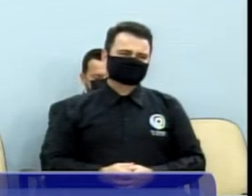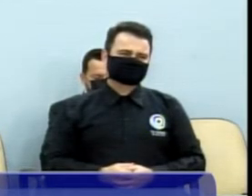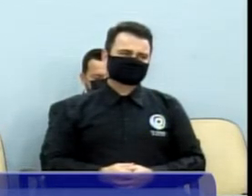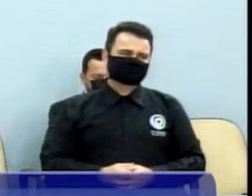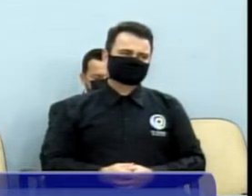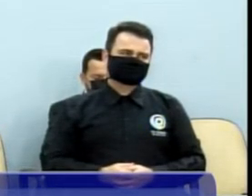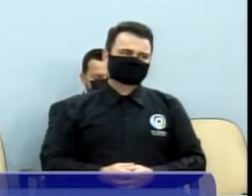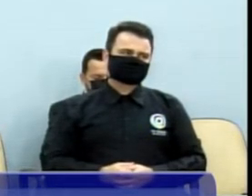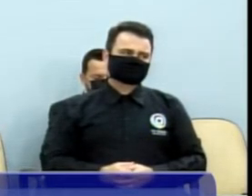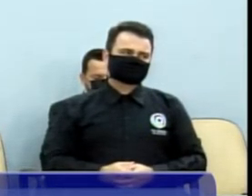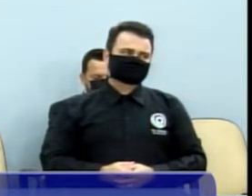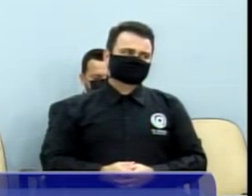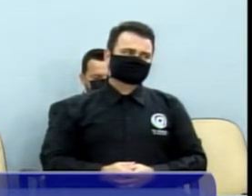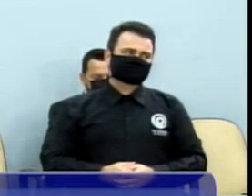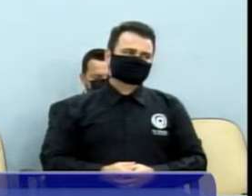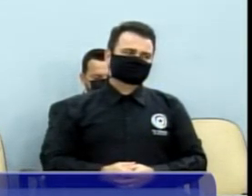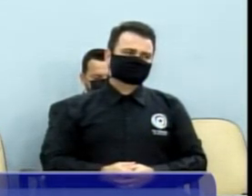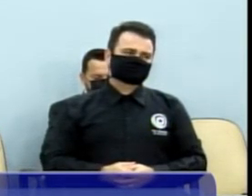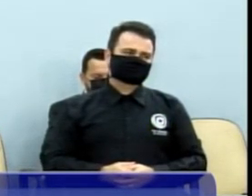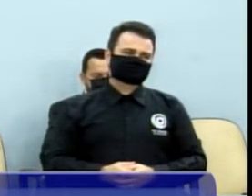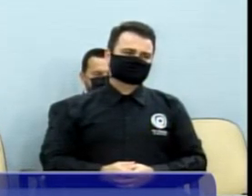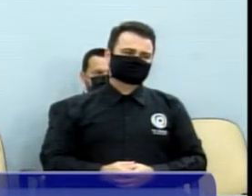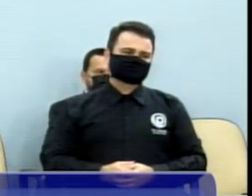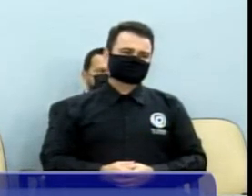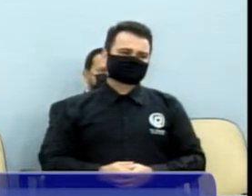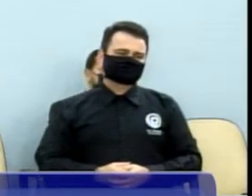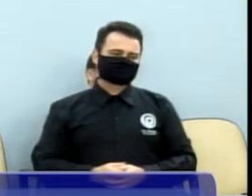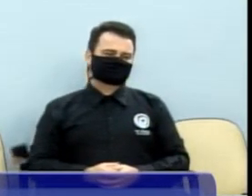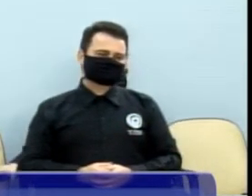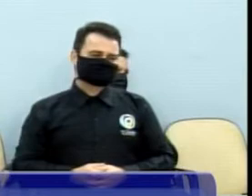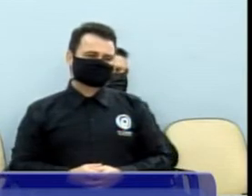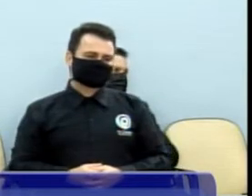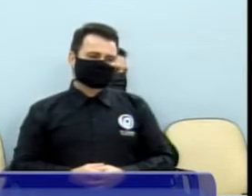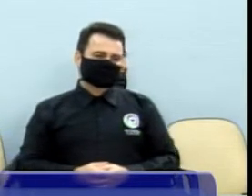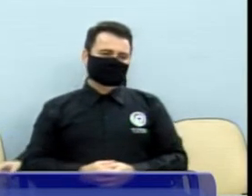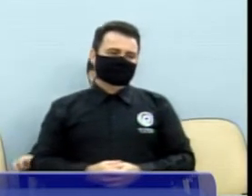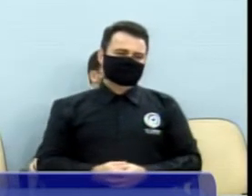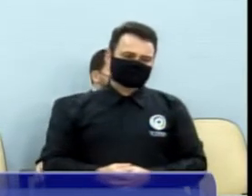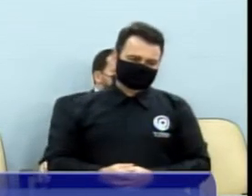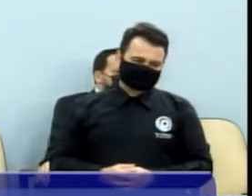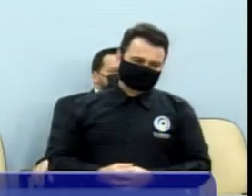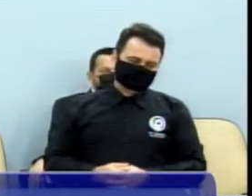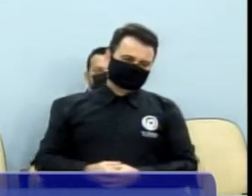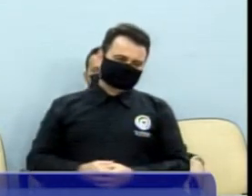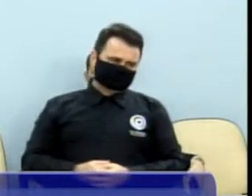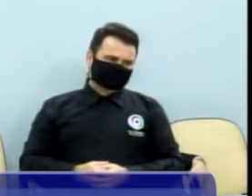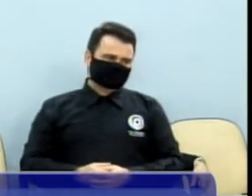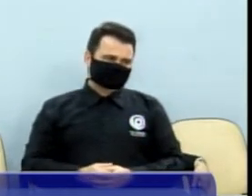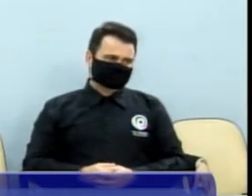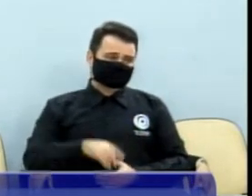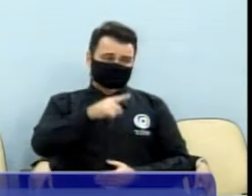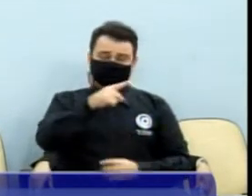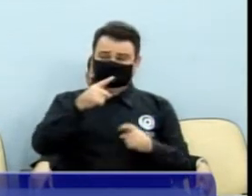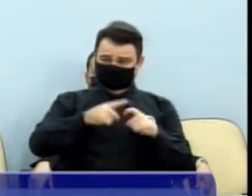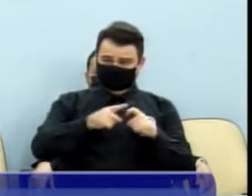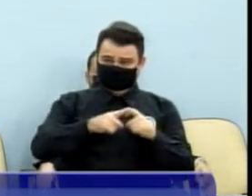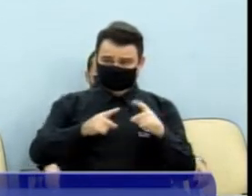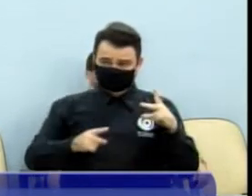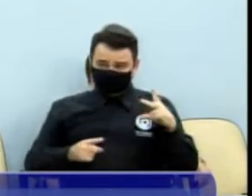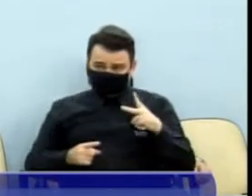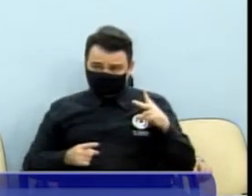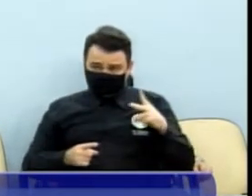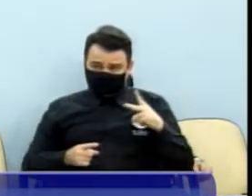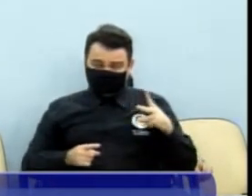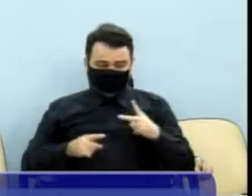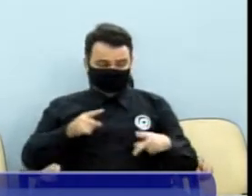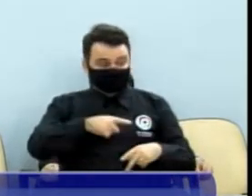da saúde mesmo na Esfera privada Como diz um requerimento inclusive ela não deve estar vinculada a premissa